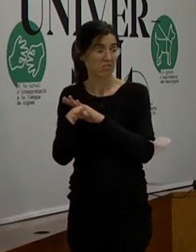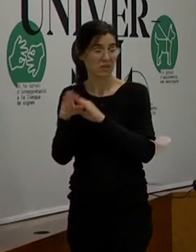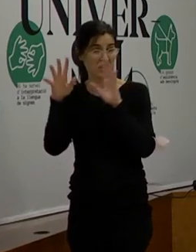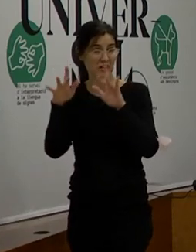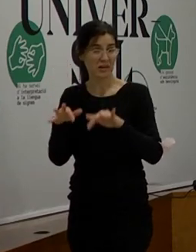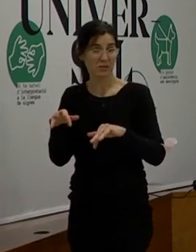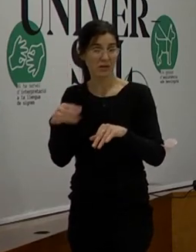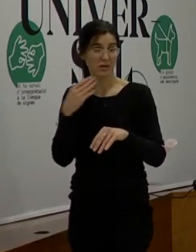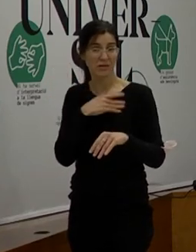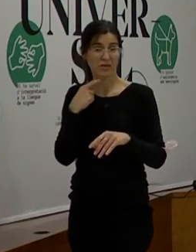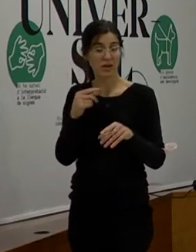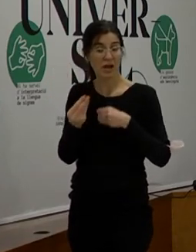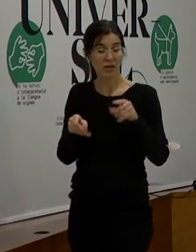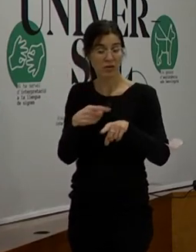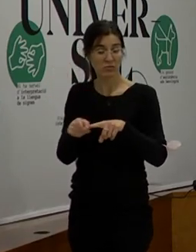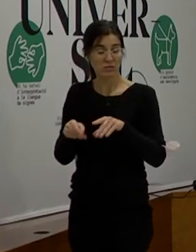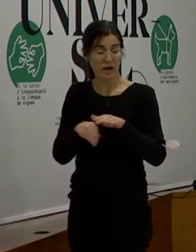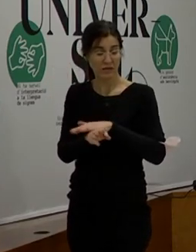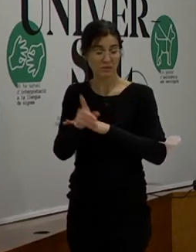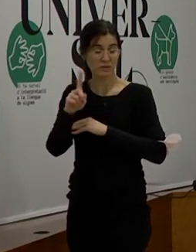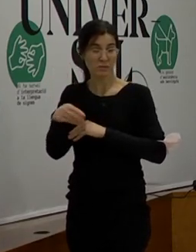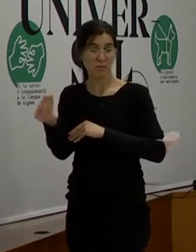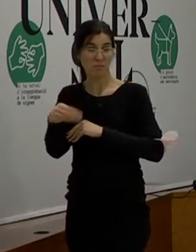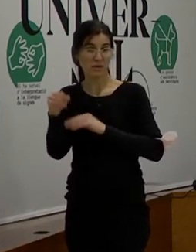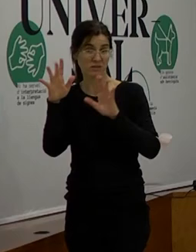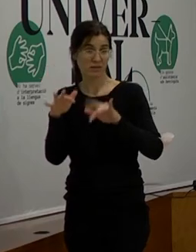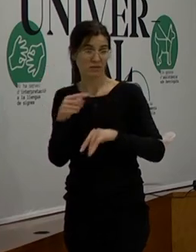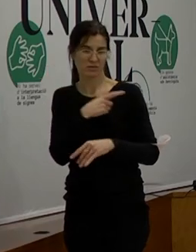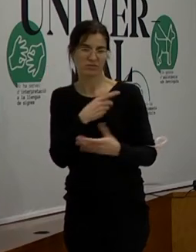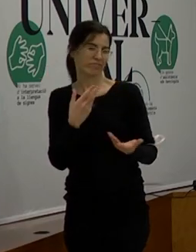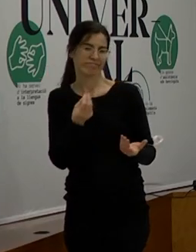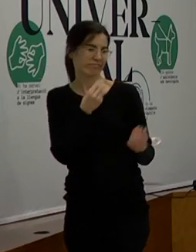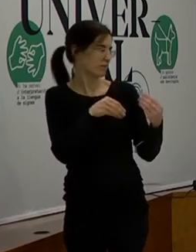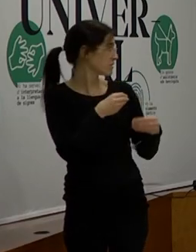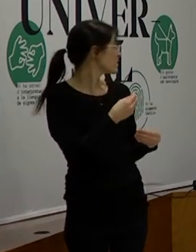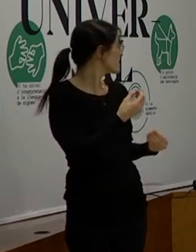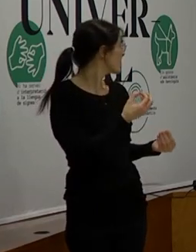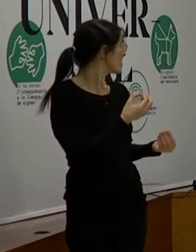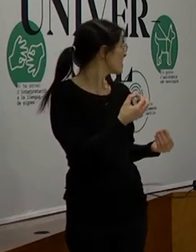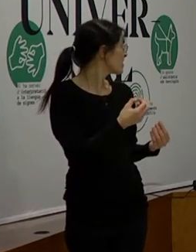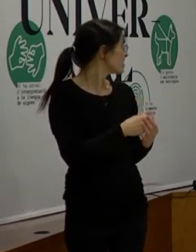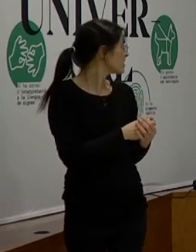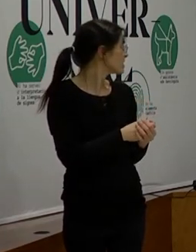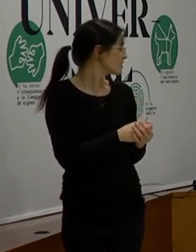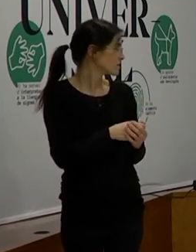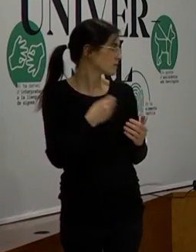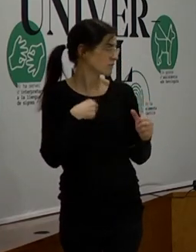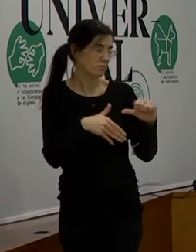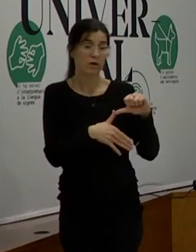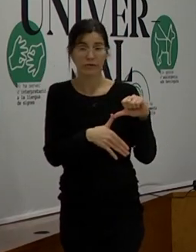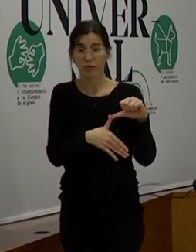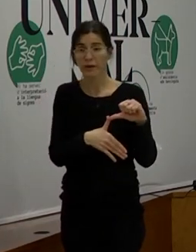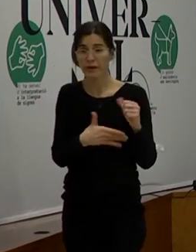i además, I això, bueno, això sense comentaris, això, Latinoamèrica. És